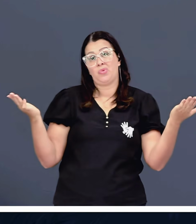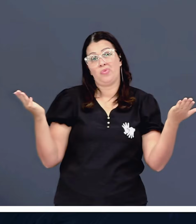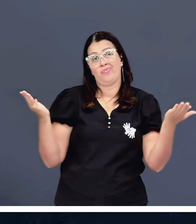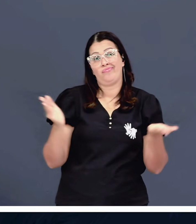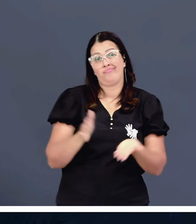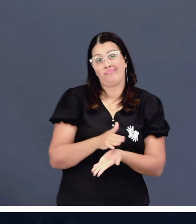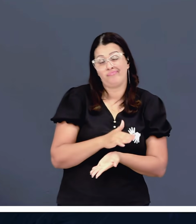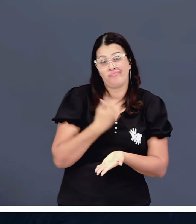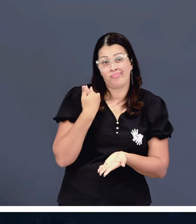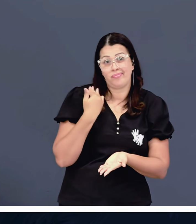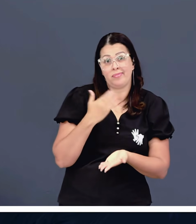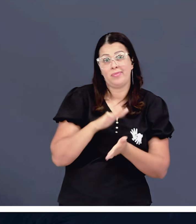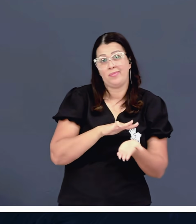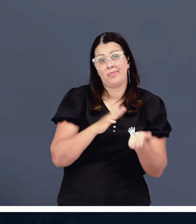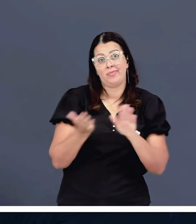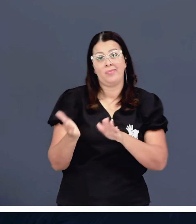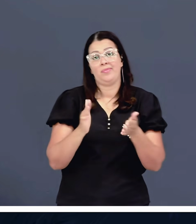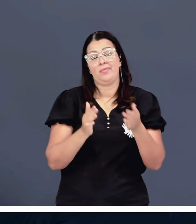vamos morrer.